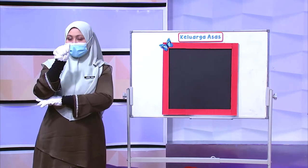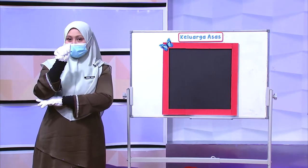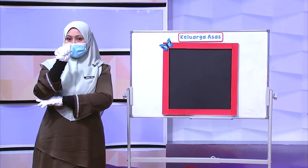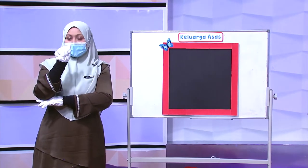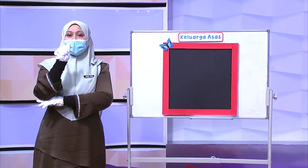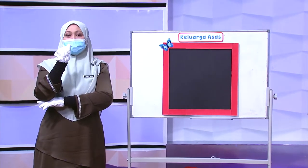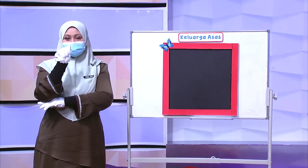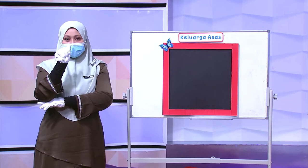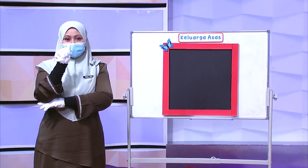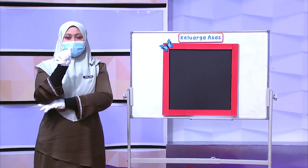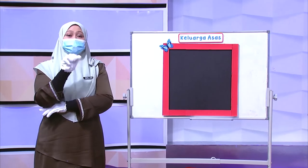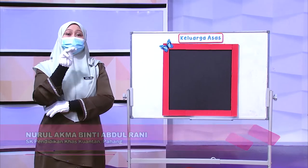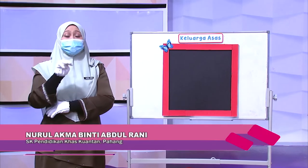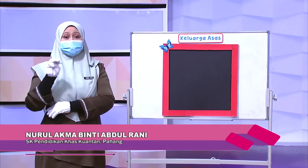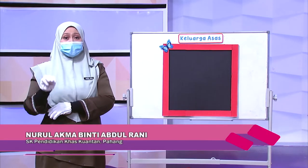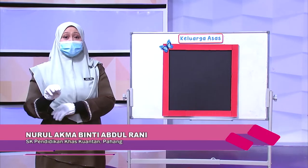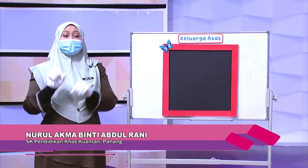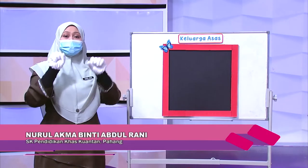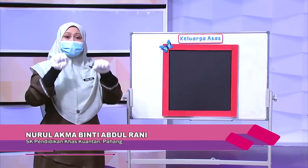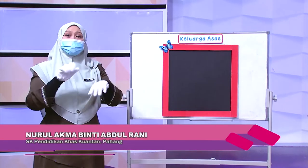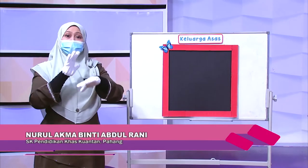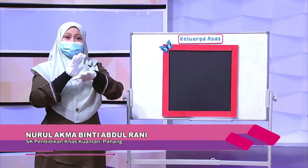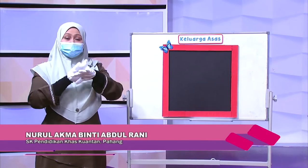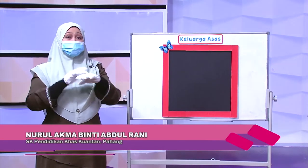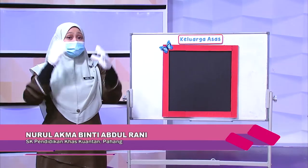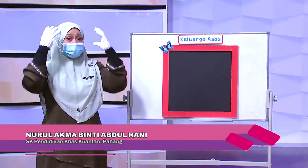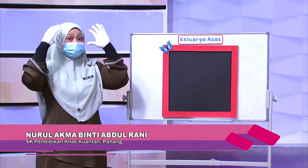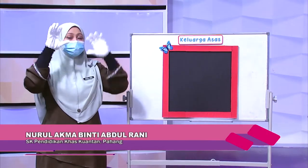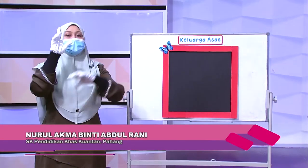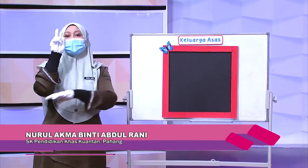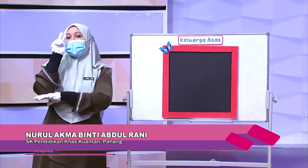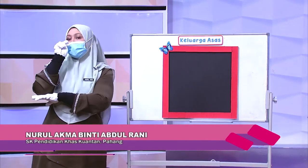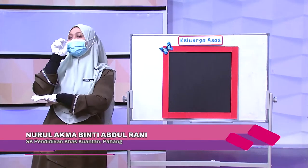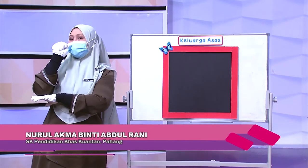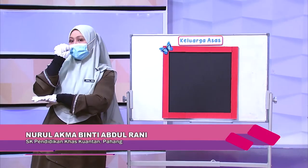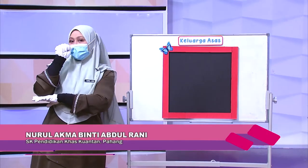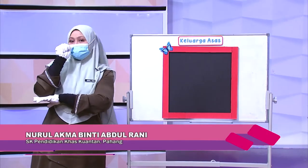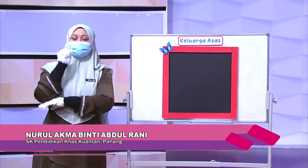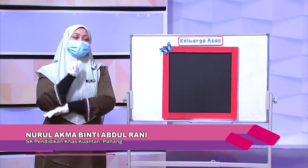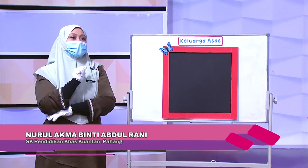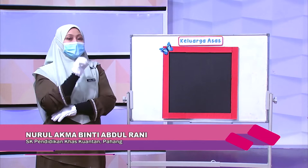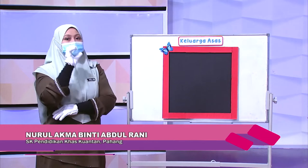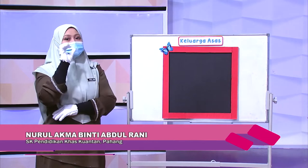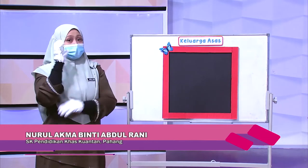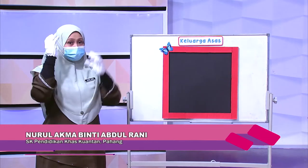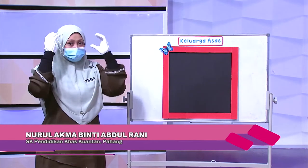legenda4d murid-murid boleh Panggil chegou Akma Oke Cikgu